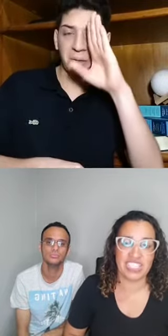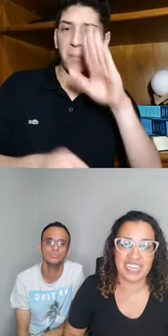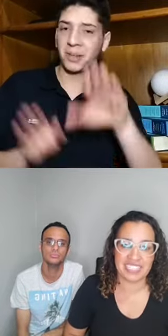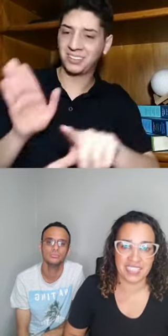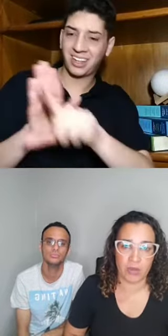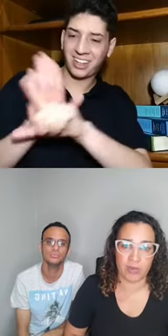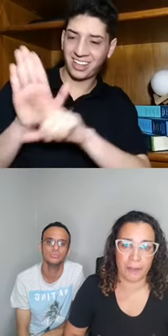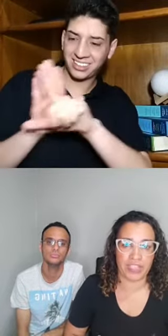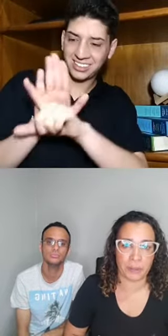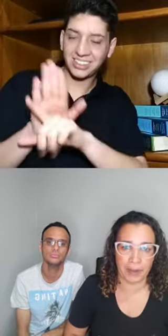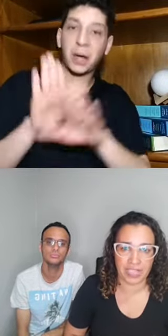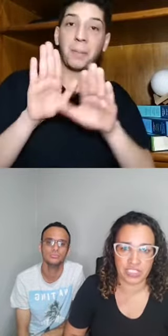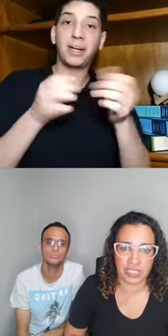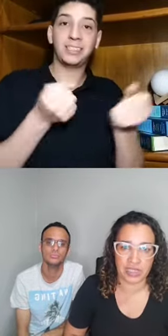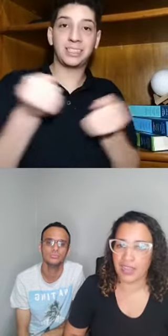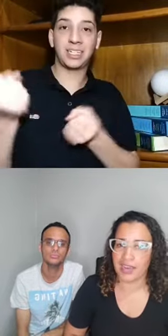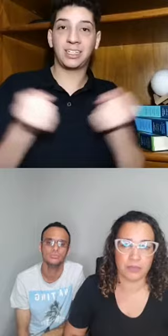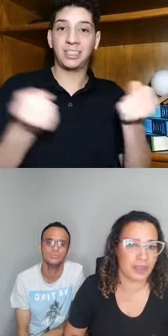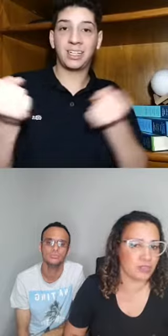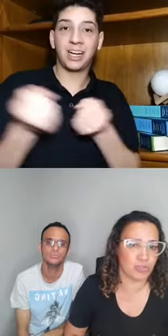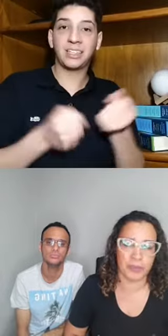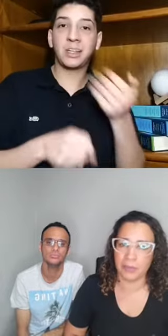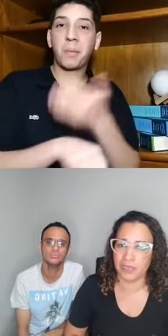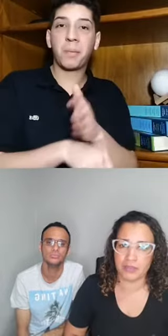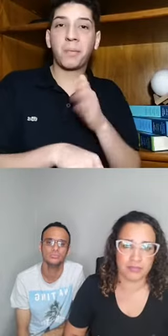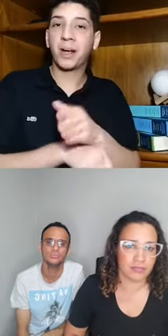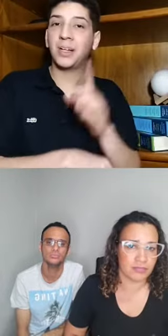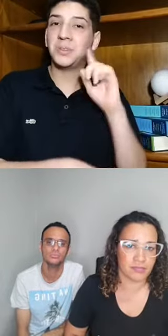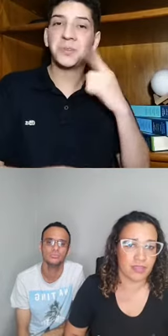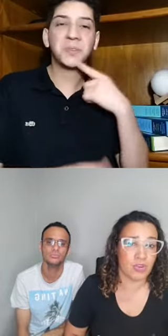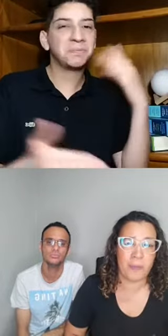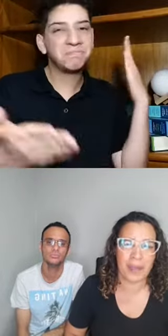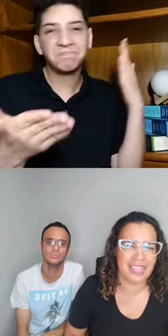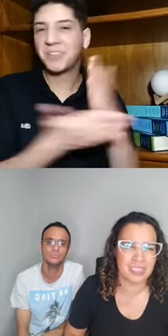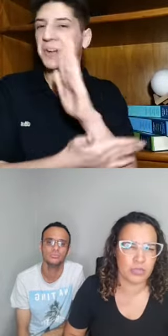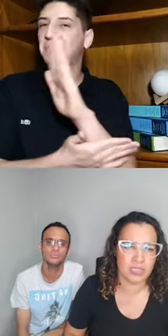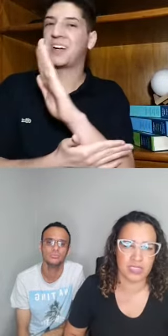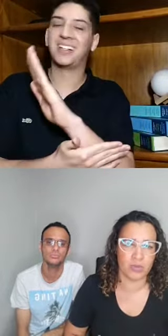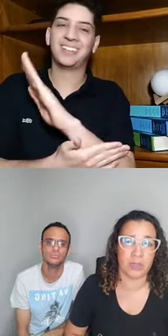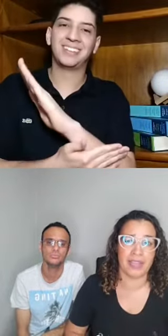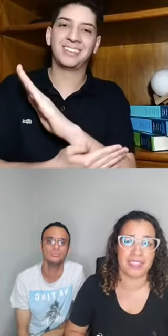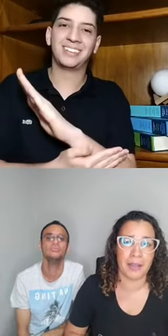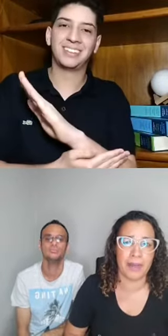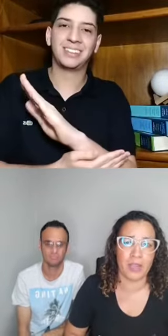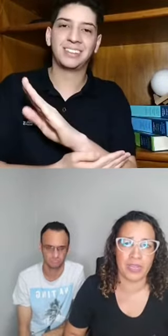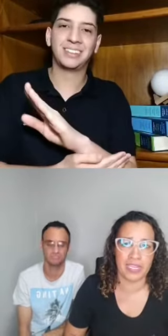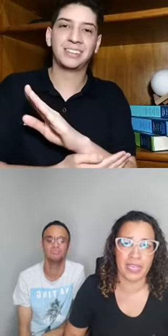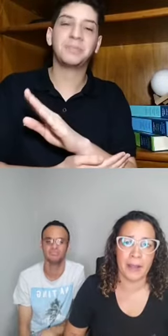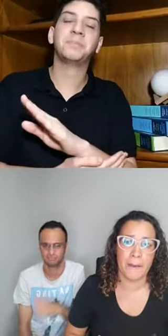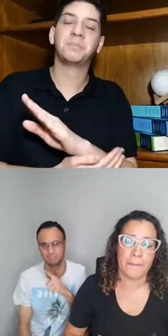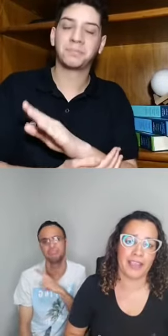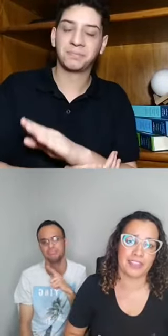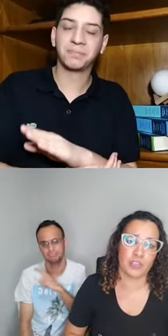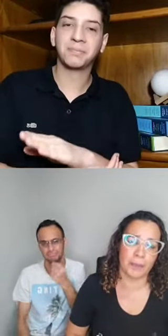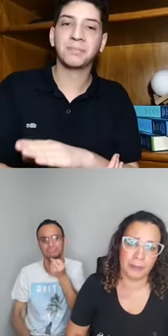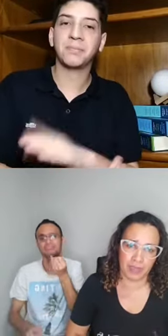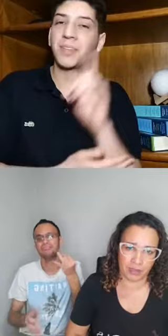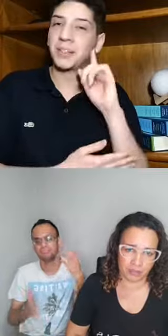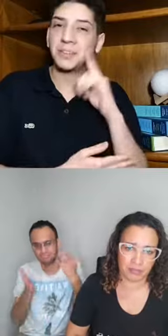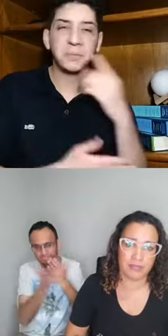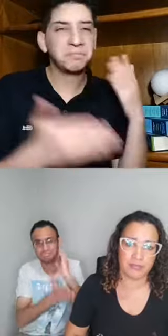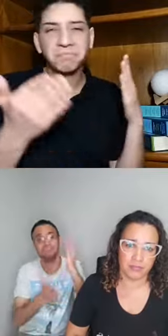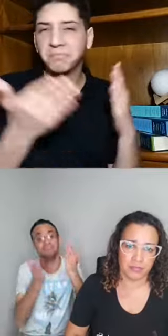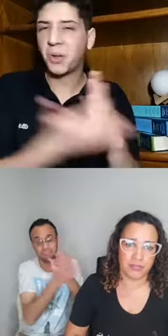na direção, na parte prática, eles passam de primeira. No máximo de segunda, mas a maioria passa de